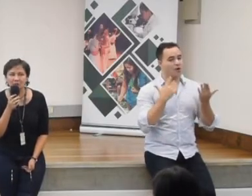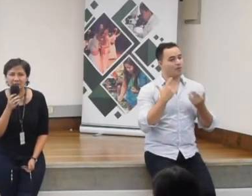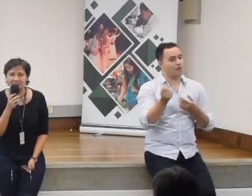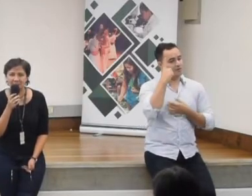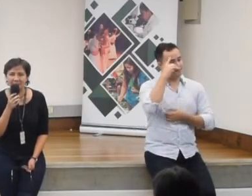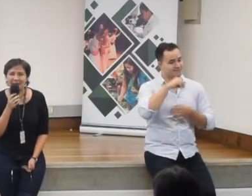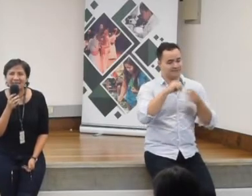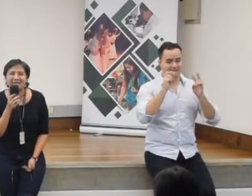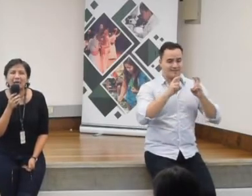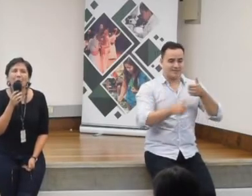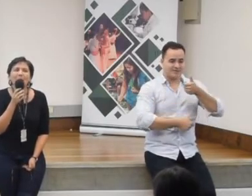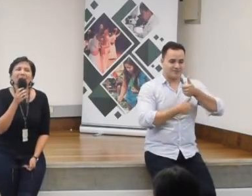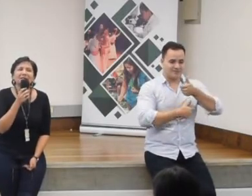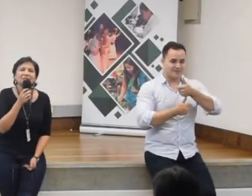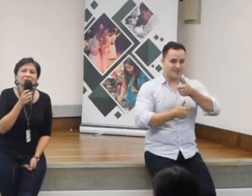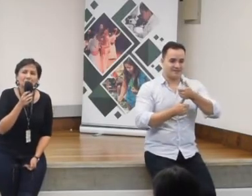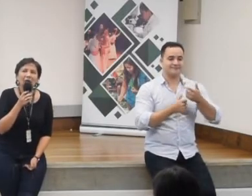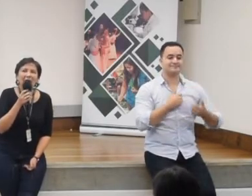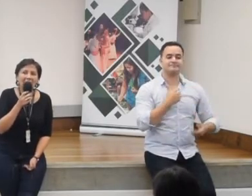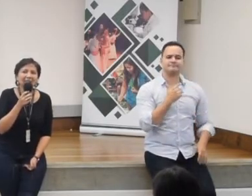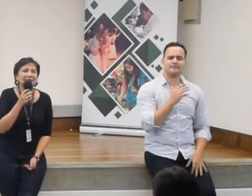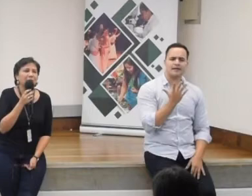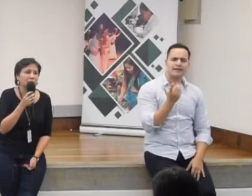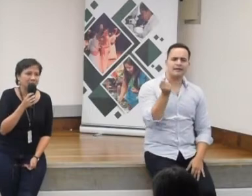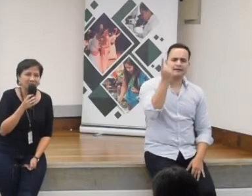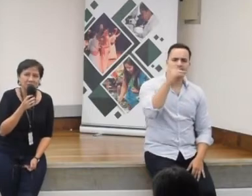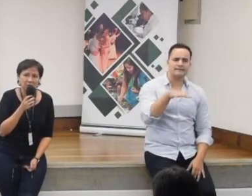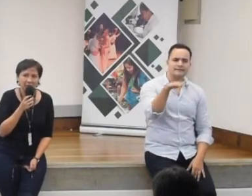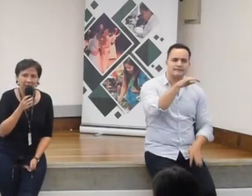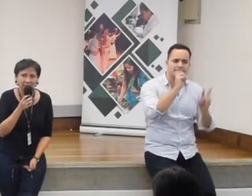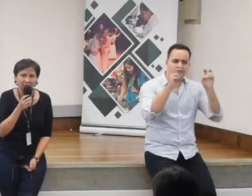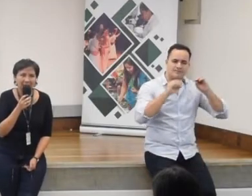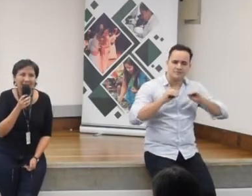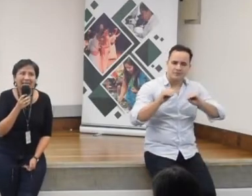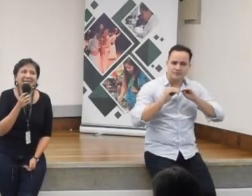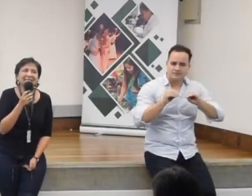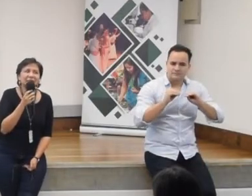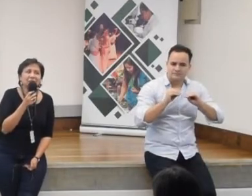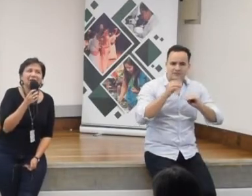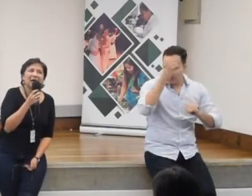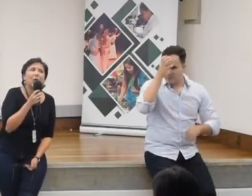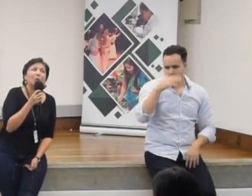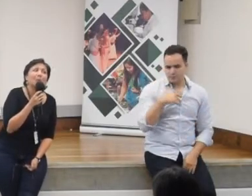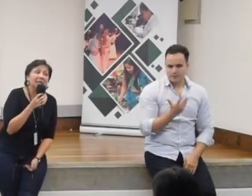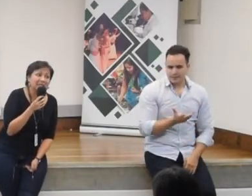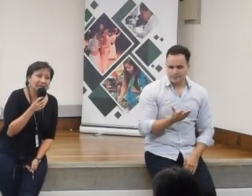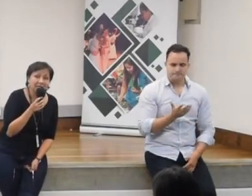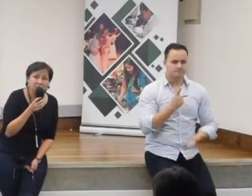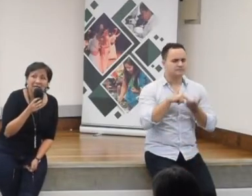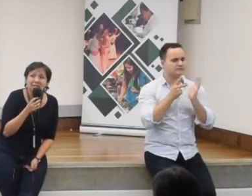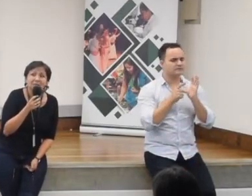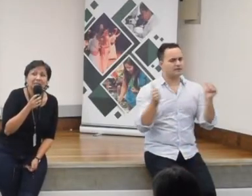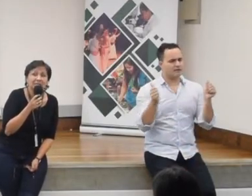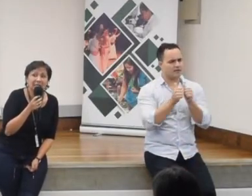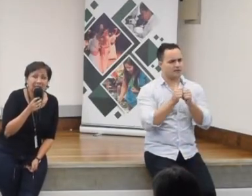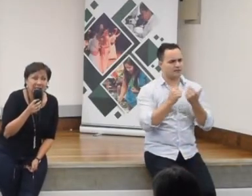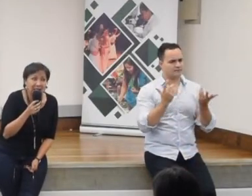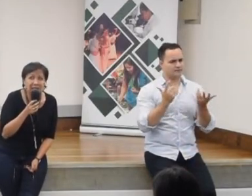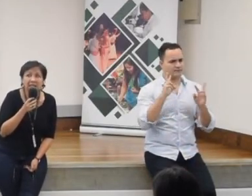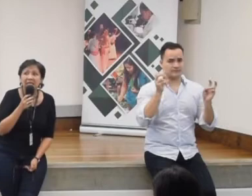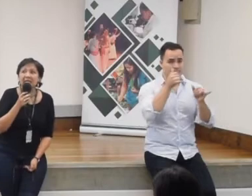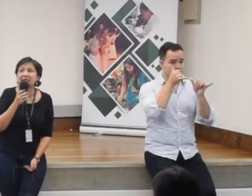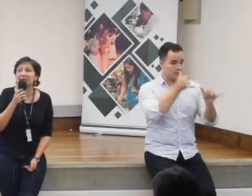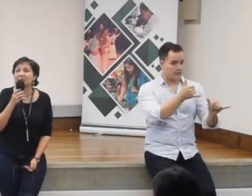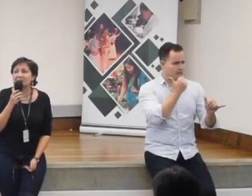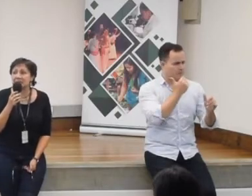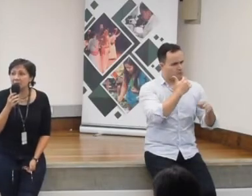de tutoría, qué comprensión hay de formación ahí, qué significa acompañar eso en la experiencia de